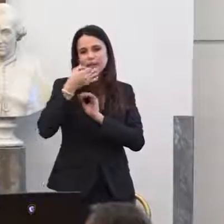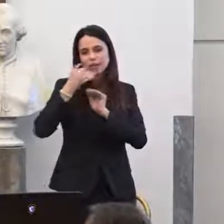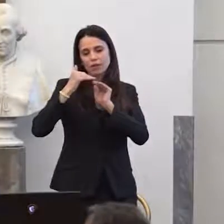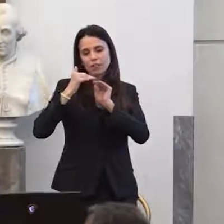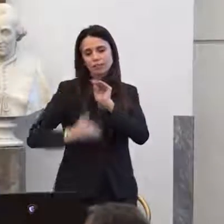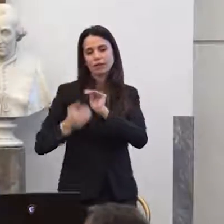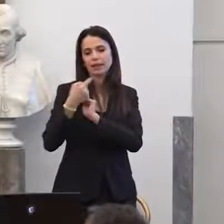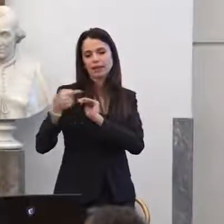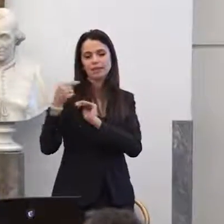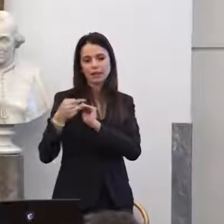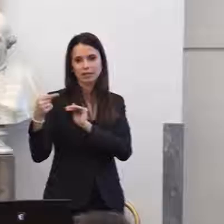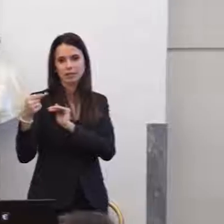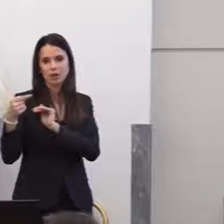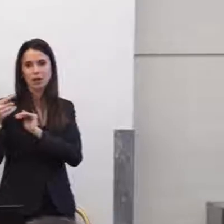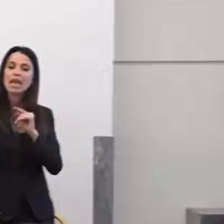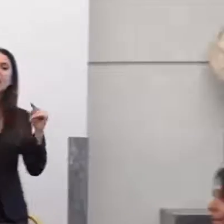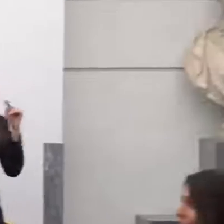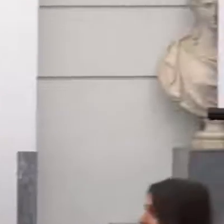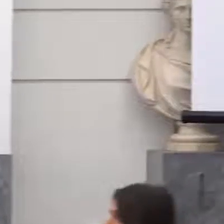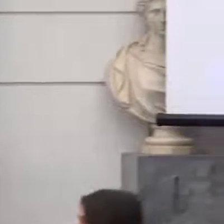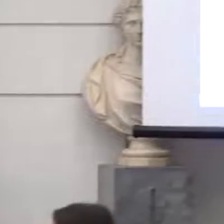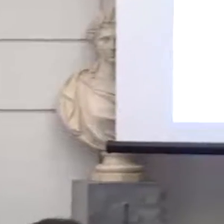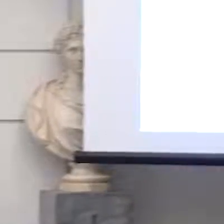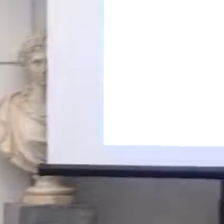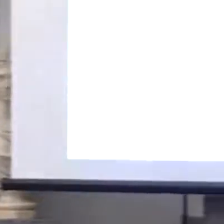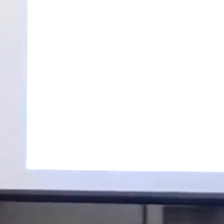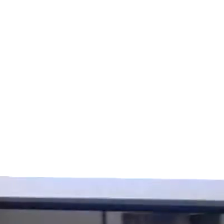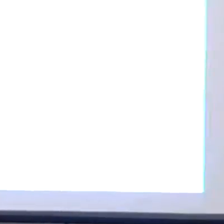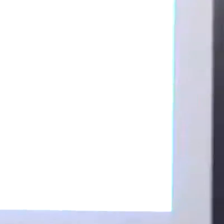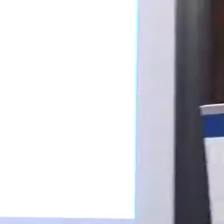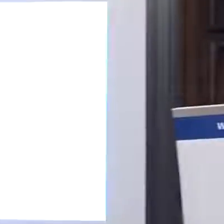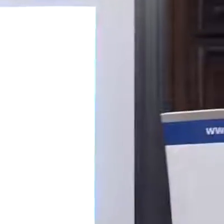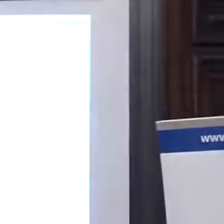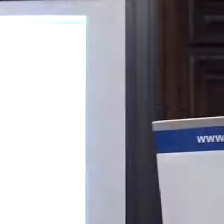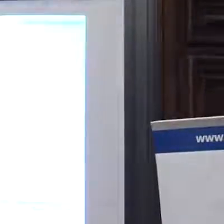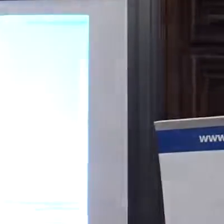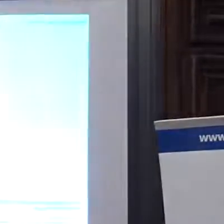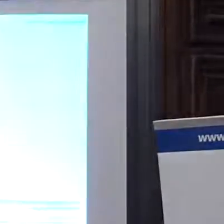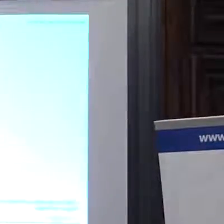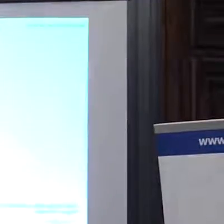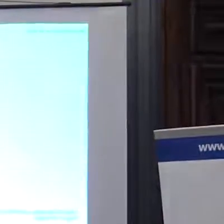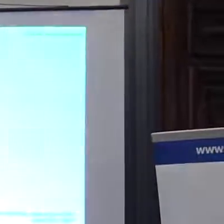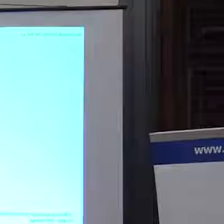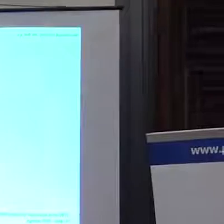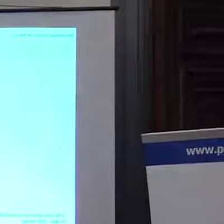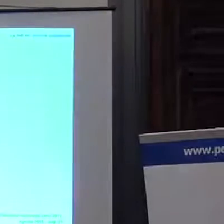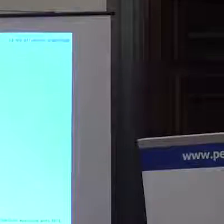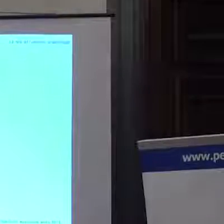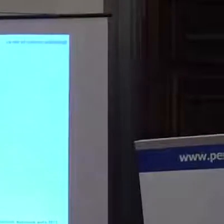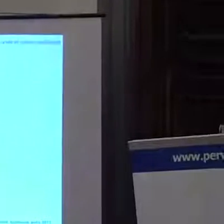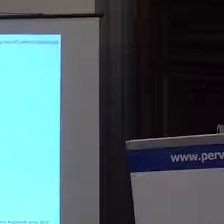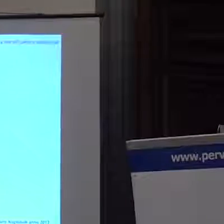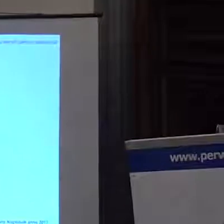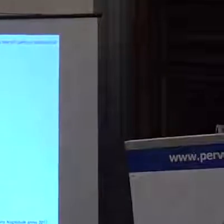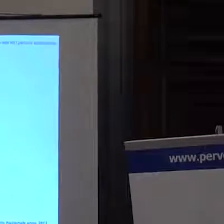Ma come attività territoriale? Come siamo sistemati oggi? Cioè praticamente sono quelle attività, per capirci, con tempo si chiamavano